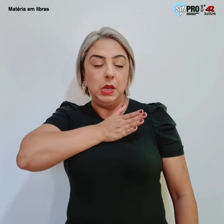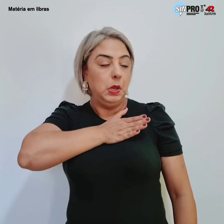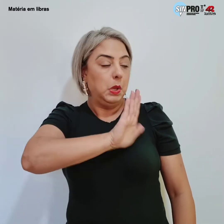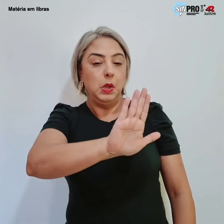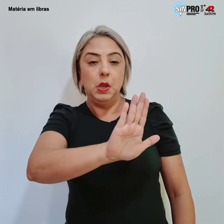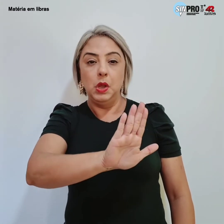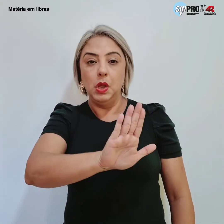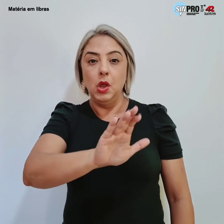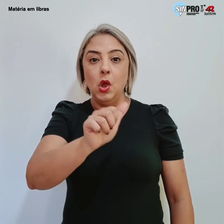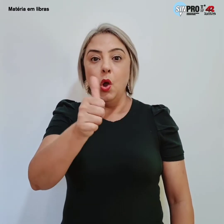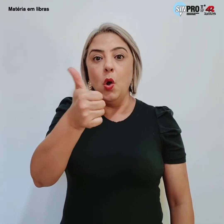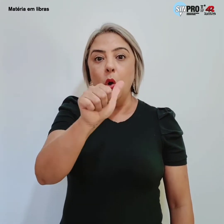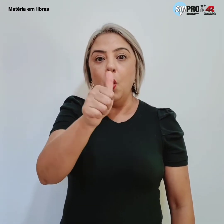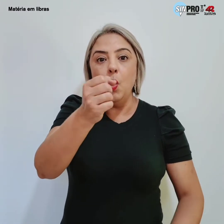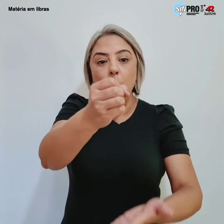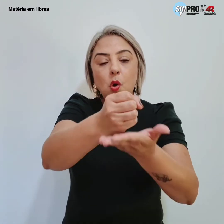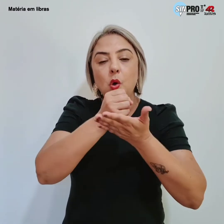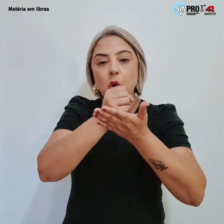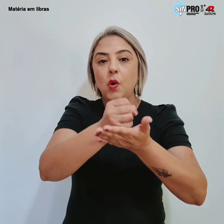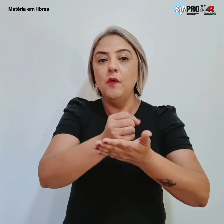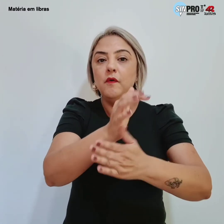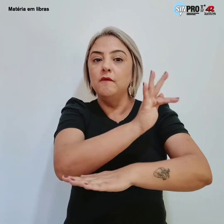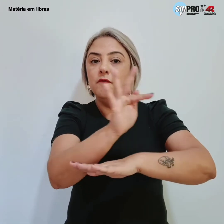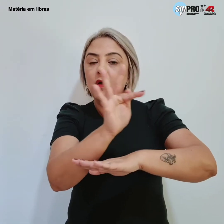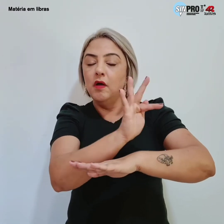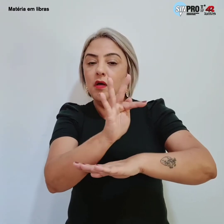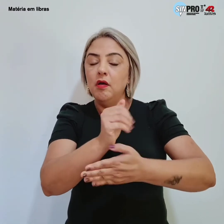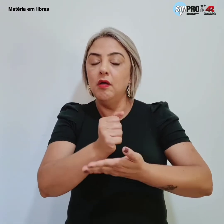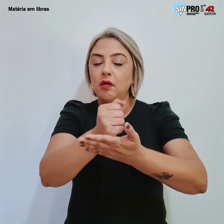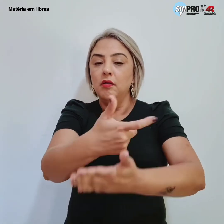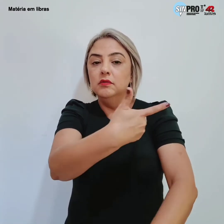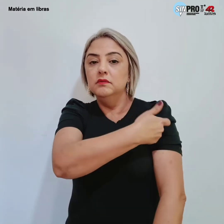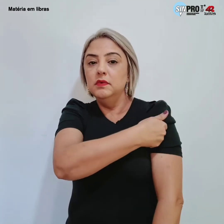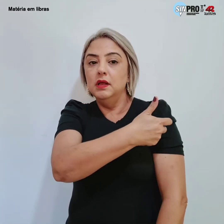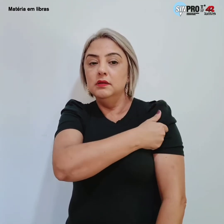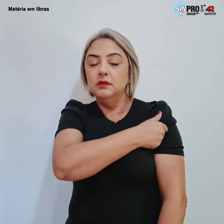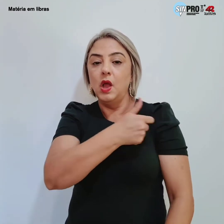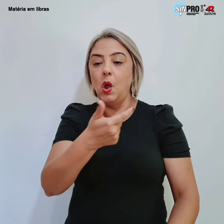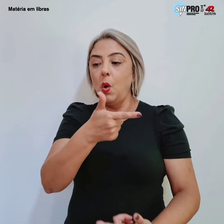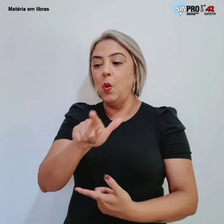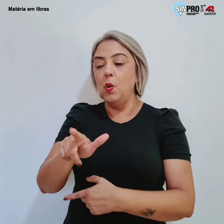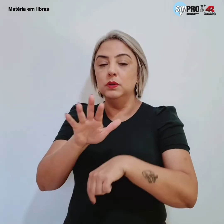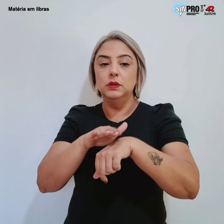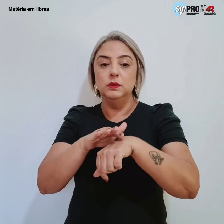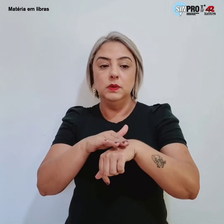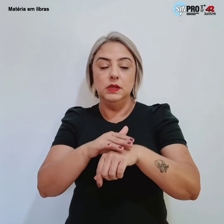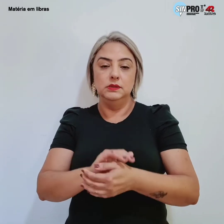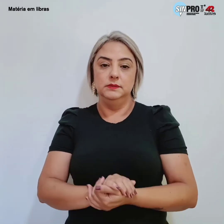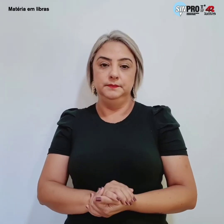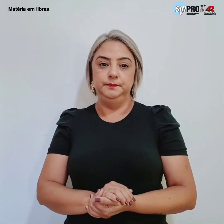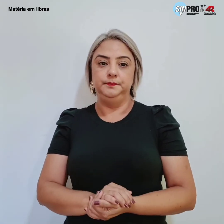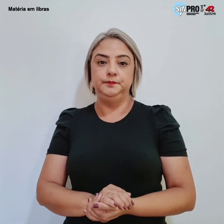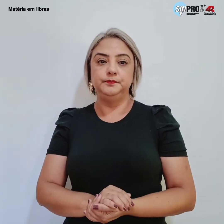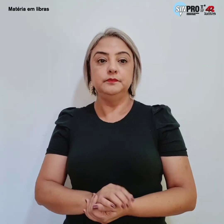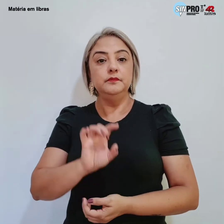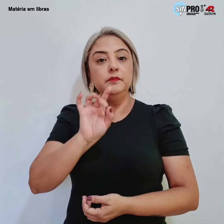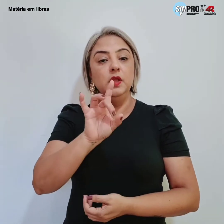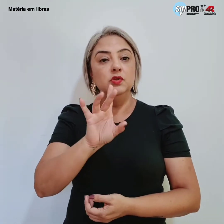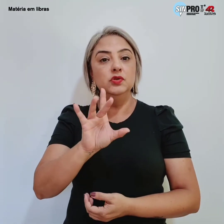recusou ao menos 11 ofertas formais de fornecimento de vacinas contra a doença. Só